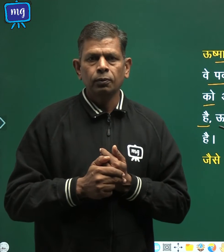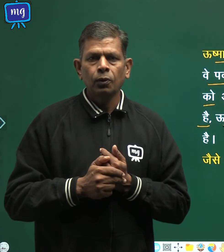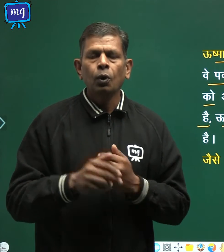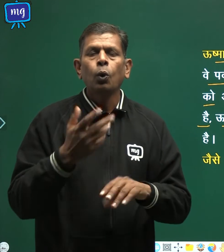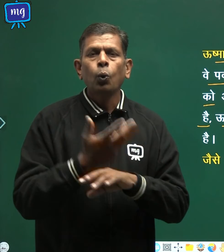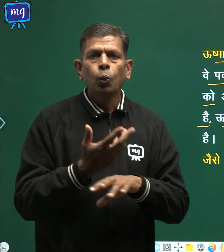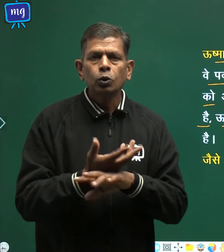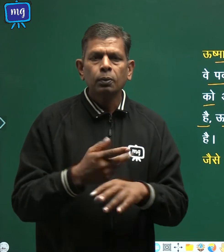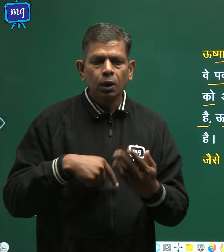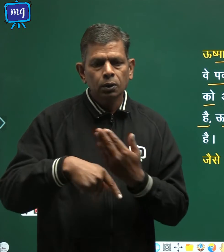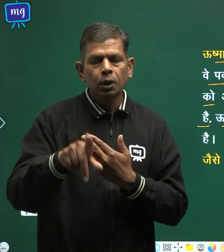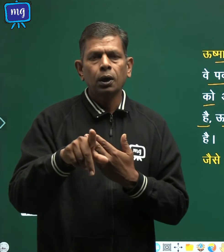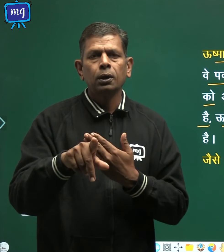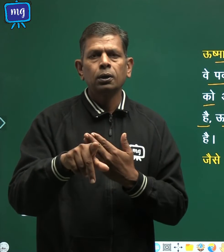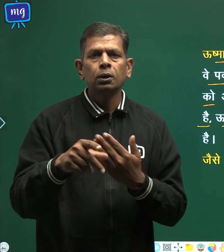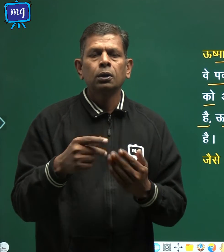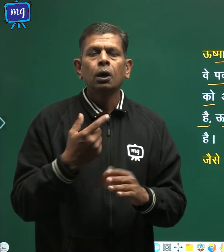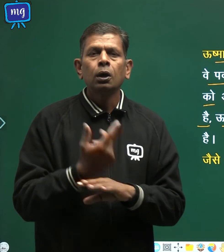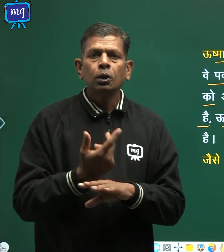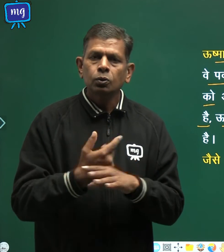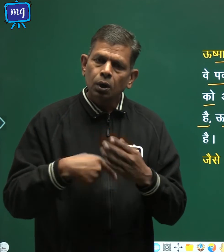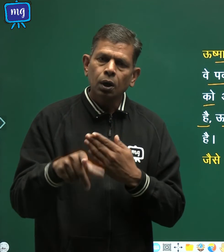ऊष्मा चालक या सुचालक